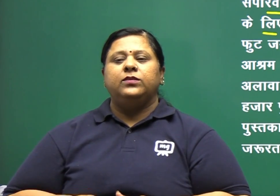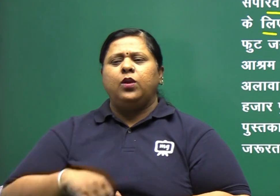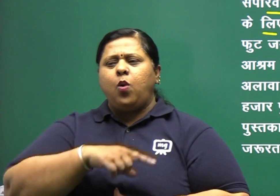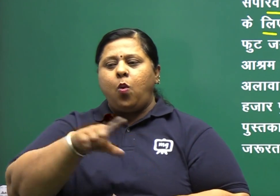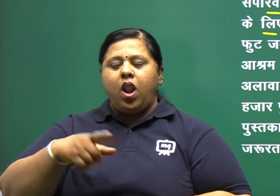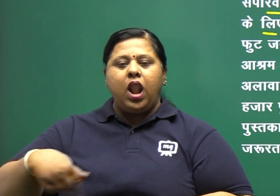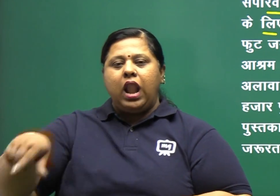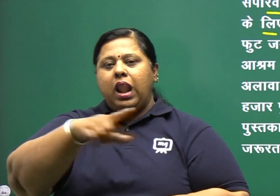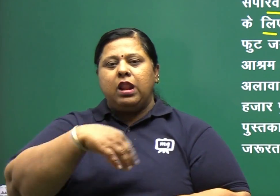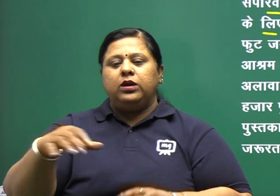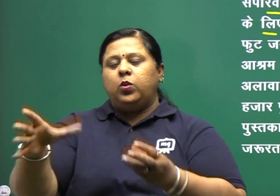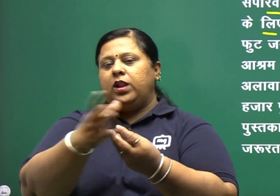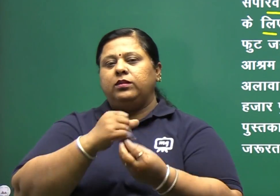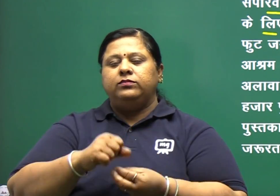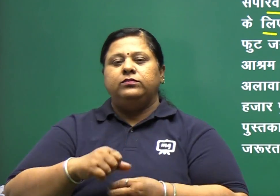कुल